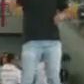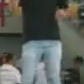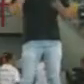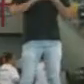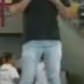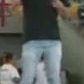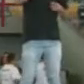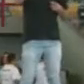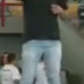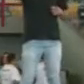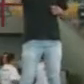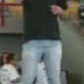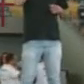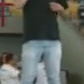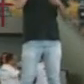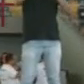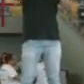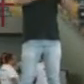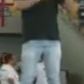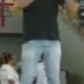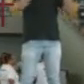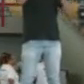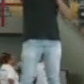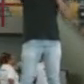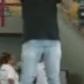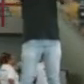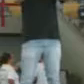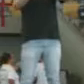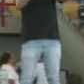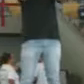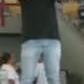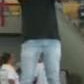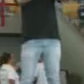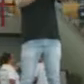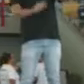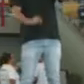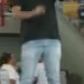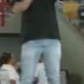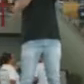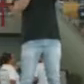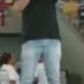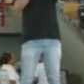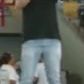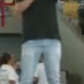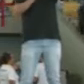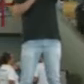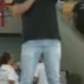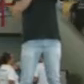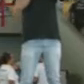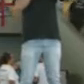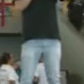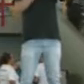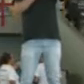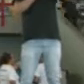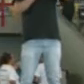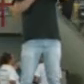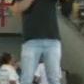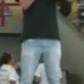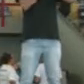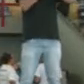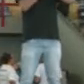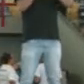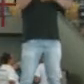Vocês sabem que a redação que vocês vão fazer no Enem, ela, em termos proporcionais, é a disciplina que mais